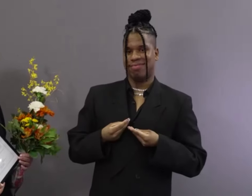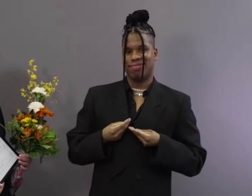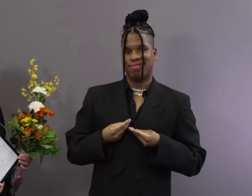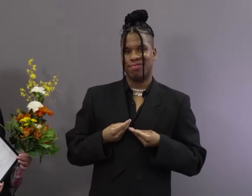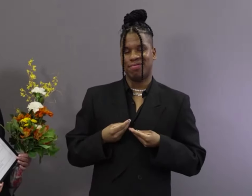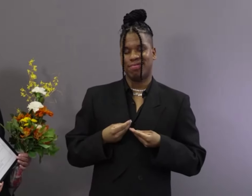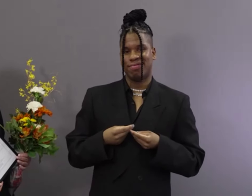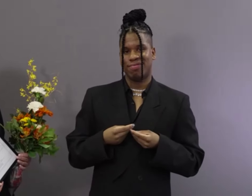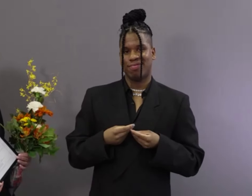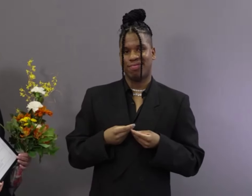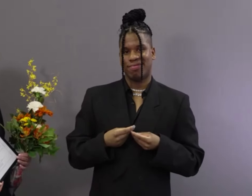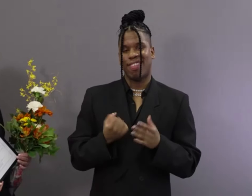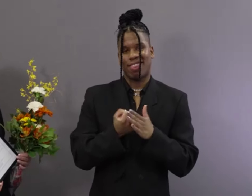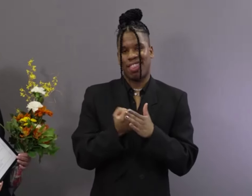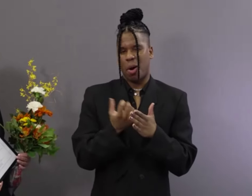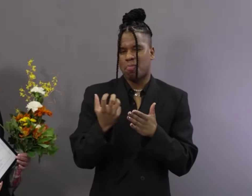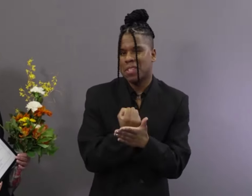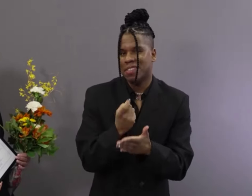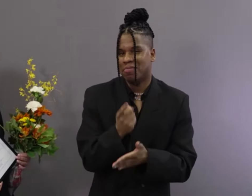Ja myös viittomakielisyys on lahja.